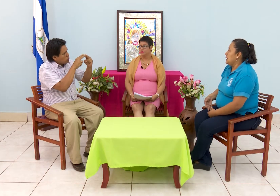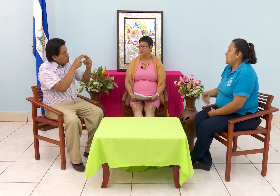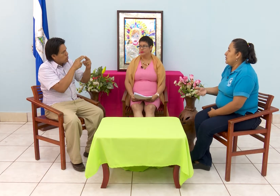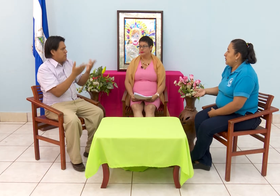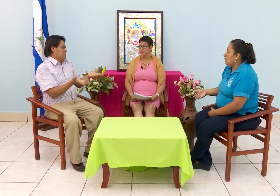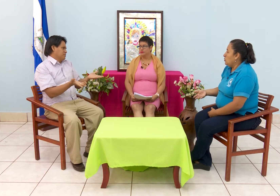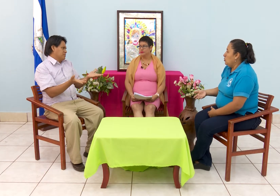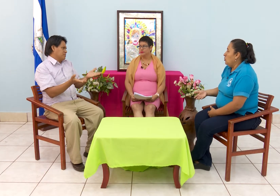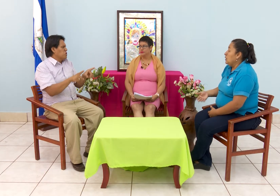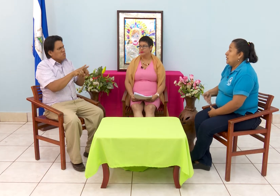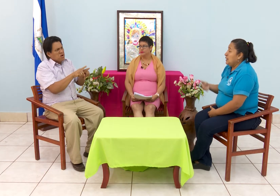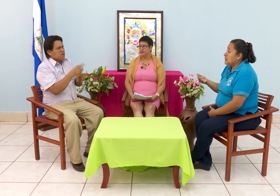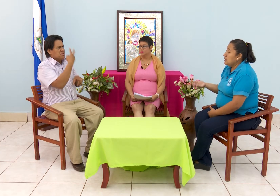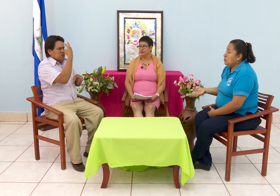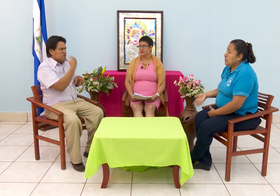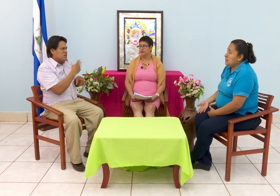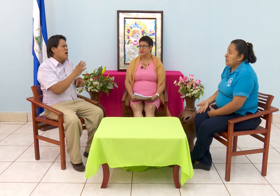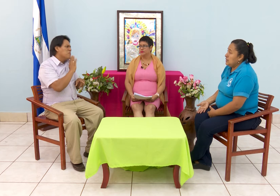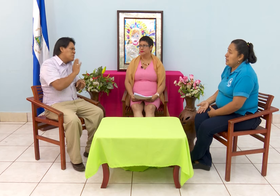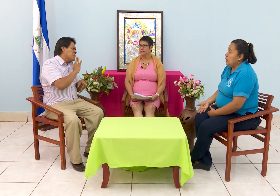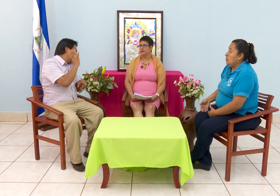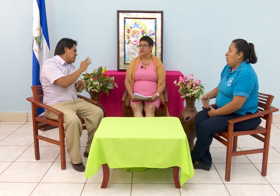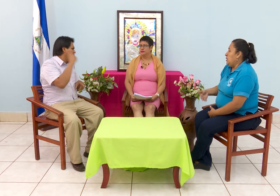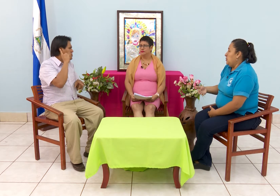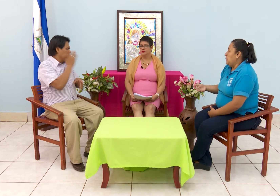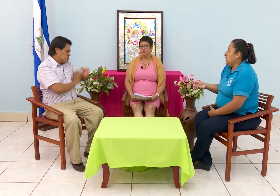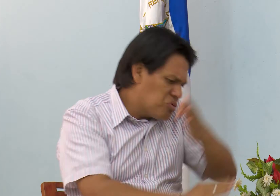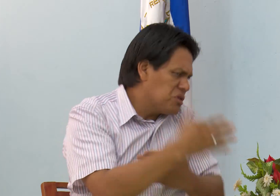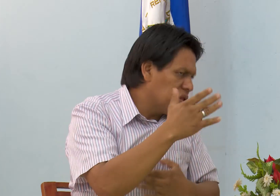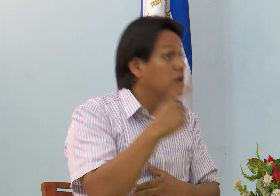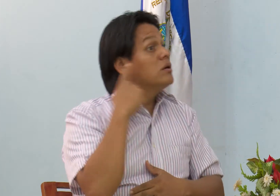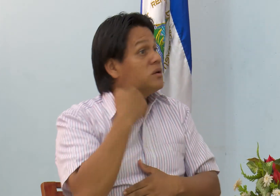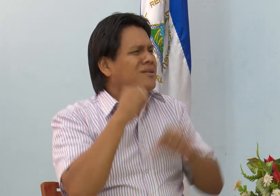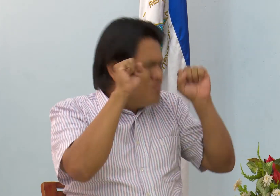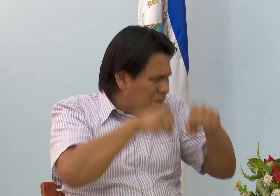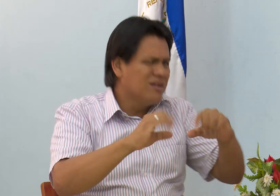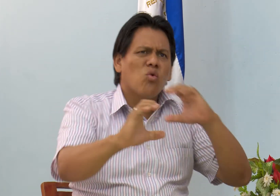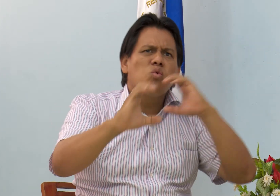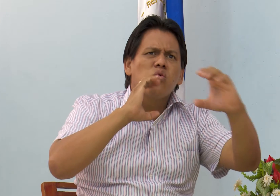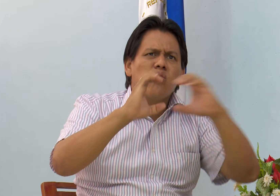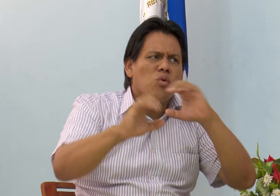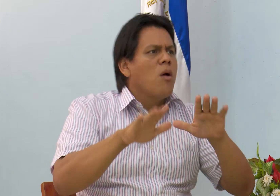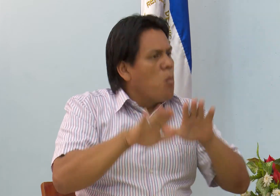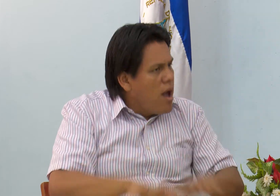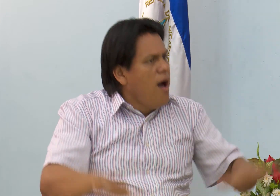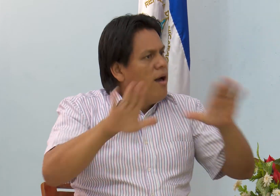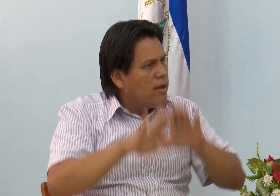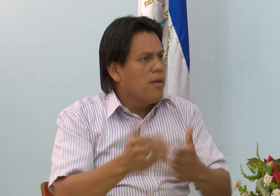de aceptarlo o tenés que hacer mucha incidencia, tenés que trabajar mucho con lo que es la sensibilidad de estas personas, porque te